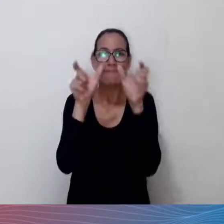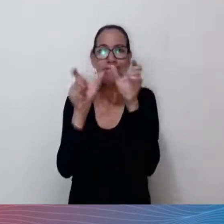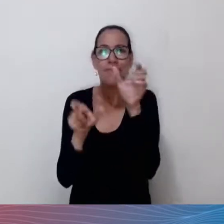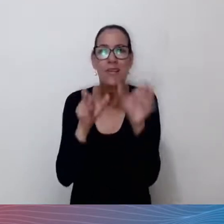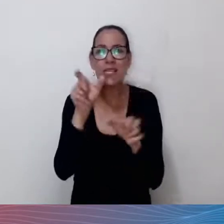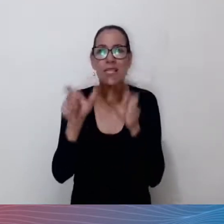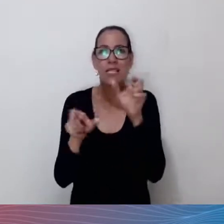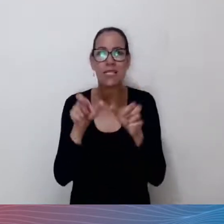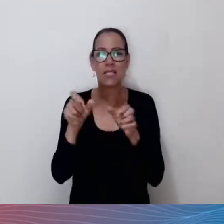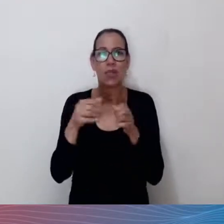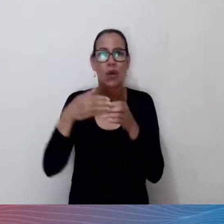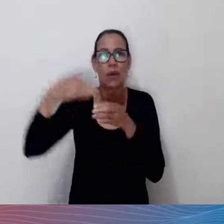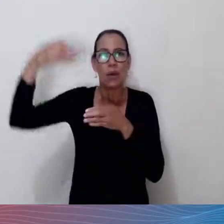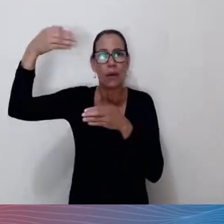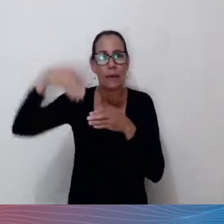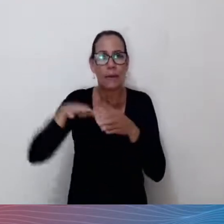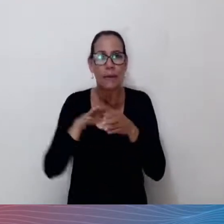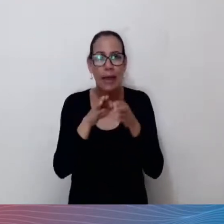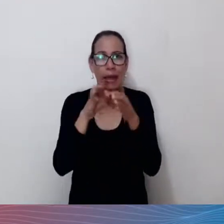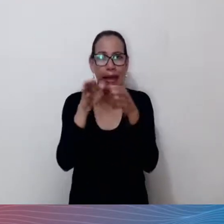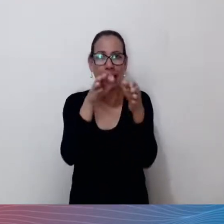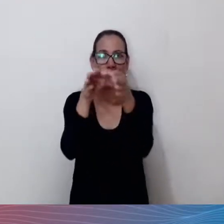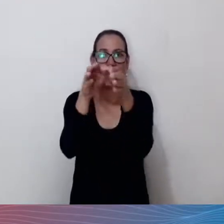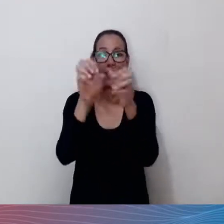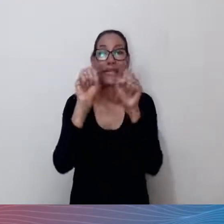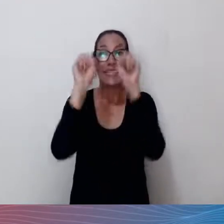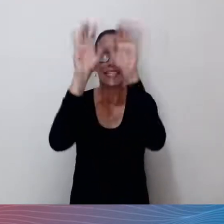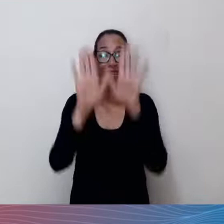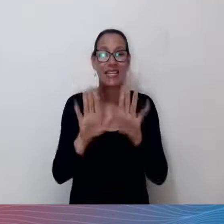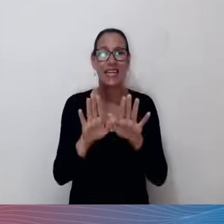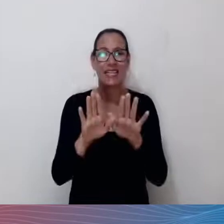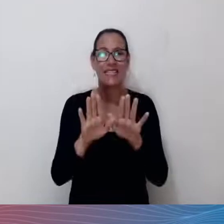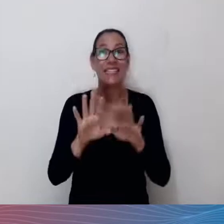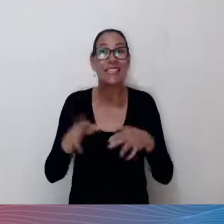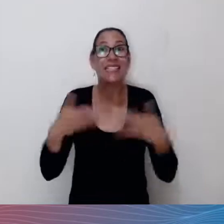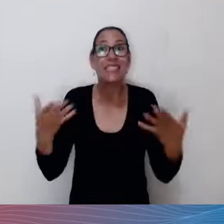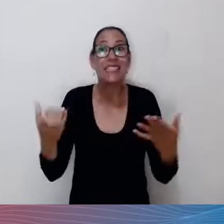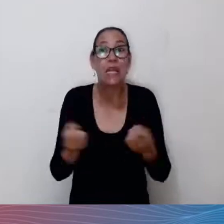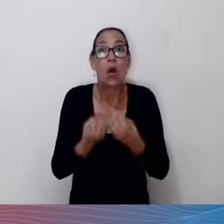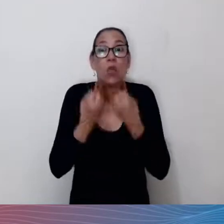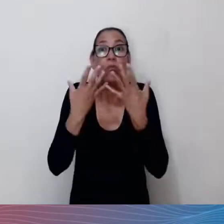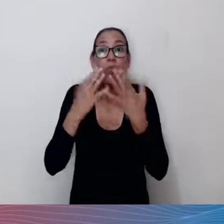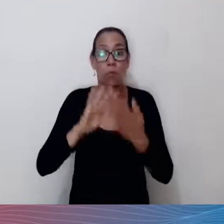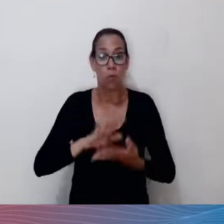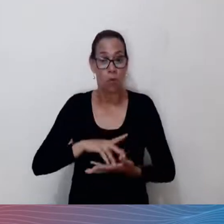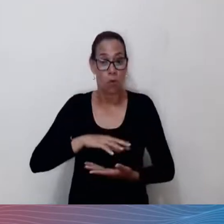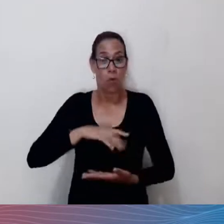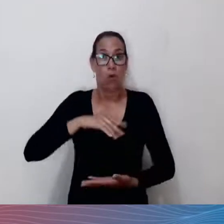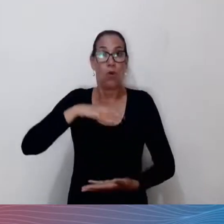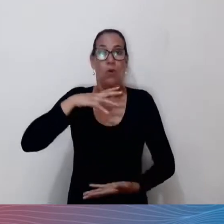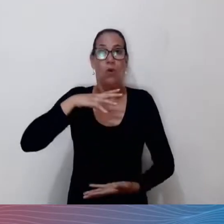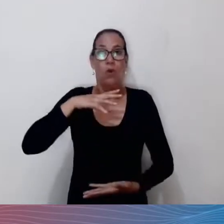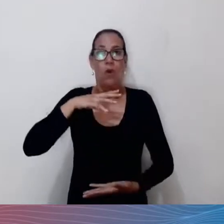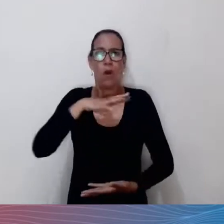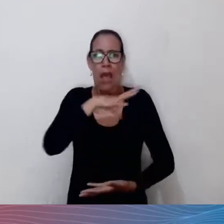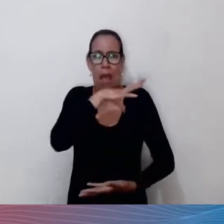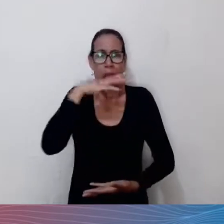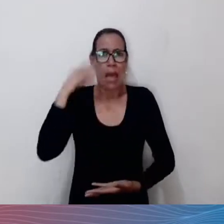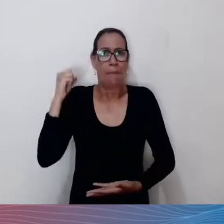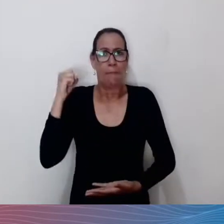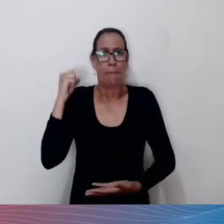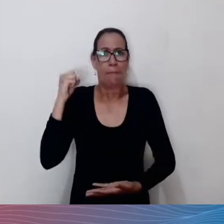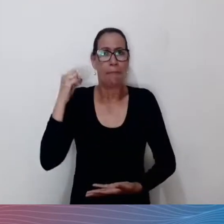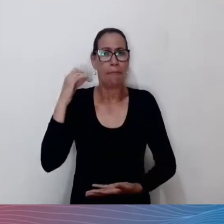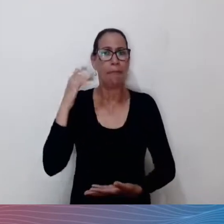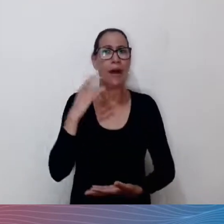nos beneficiar, vai nos fazer crescer, nos amadurecer e nos fazer capazes de edificar-nos com